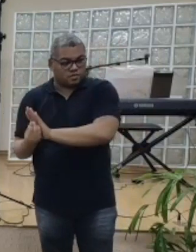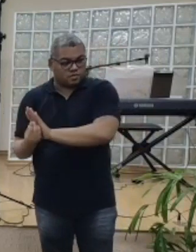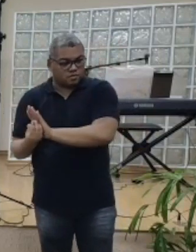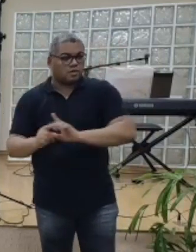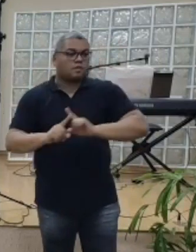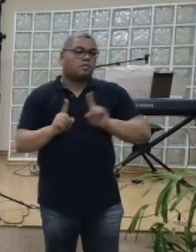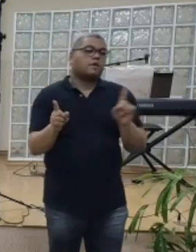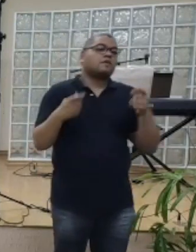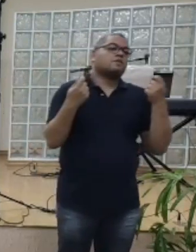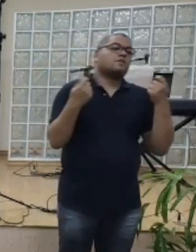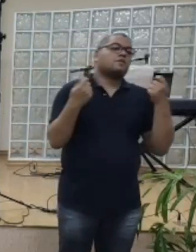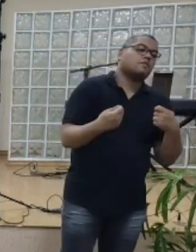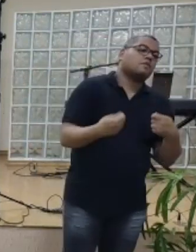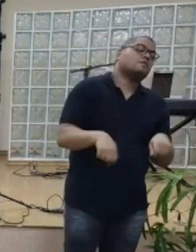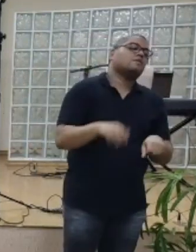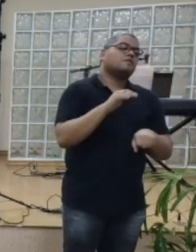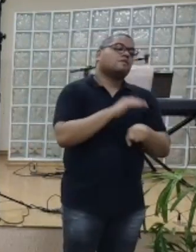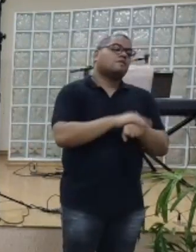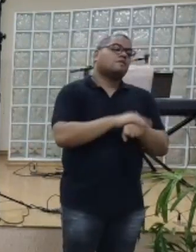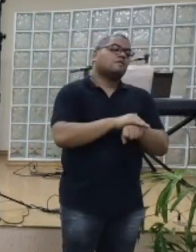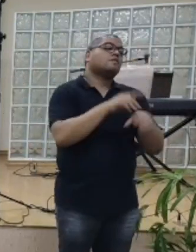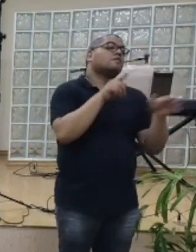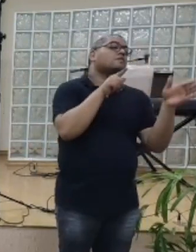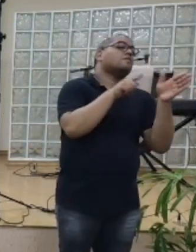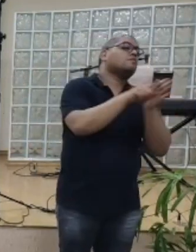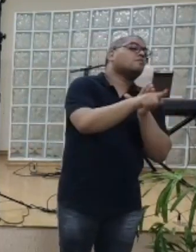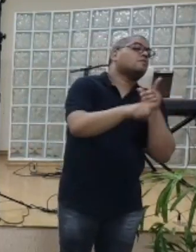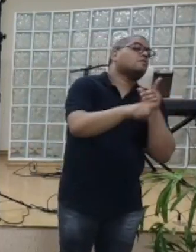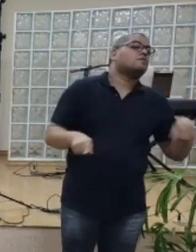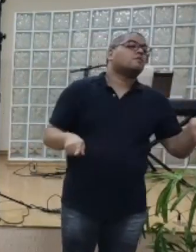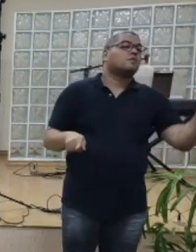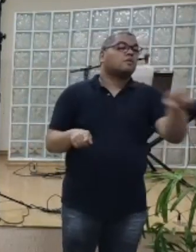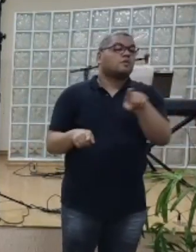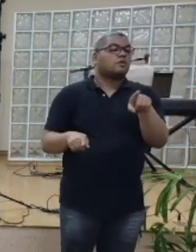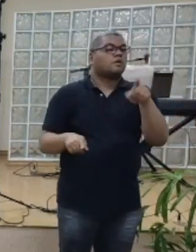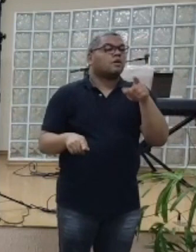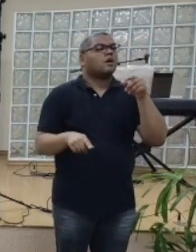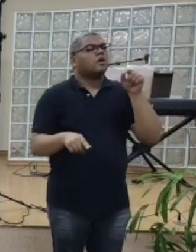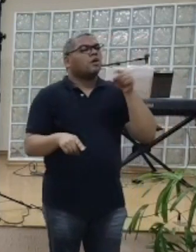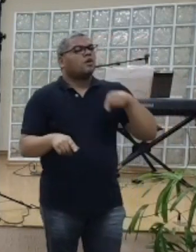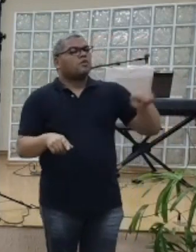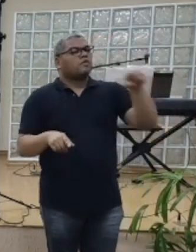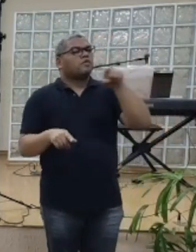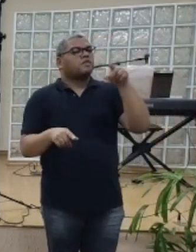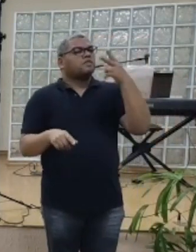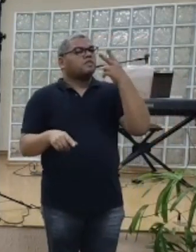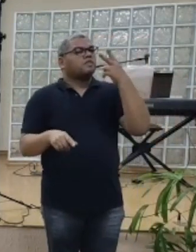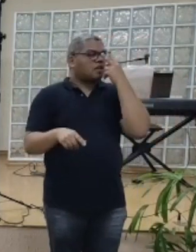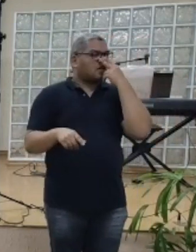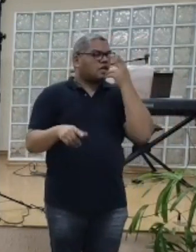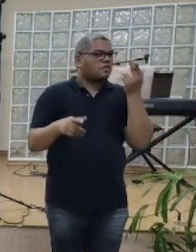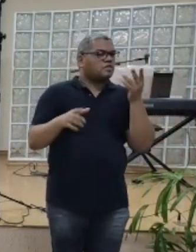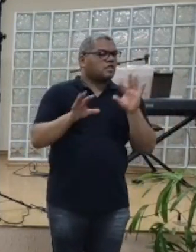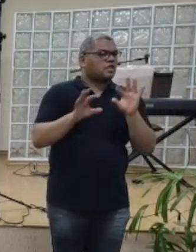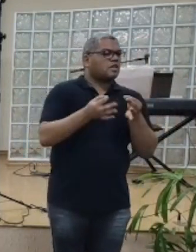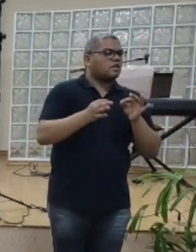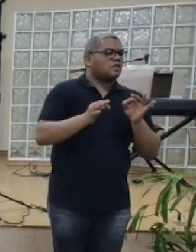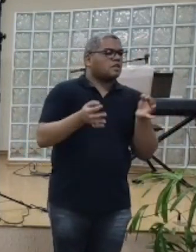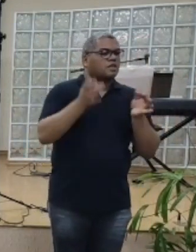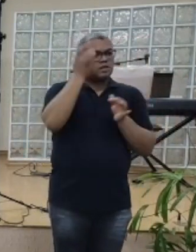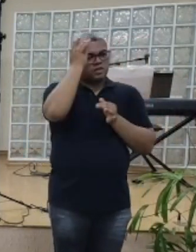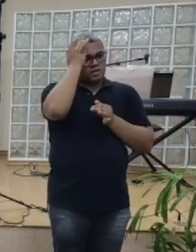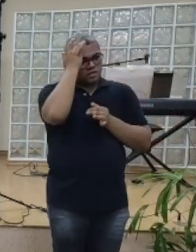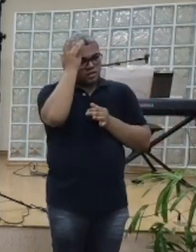para vocês. Vocês acham que é simples e fácil, que não se